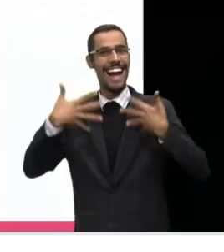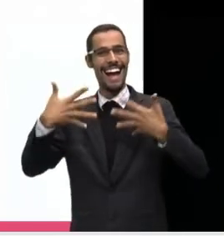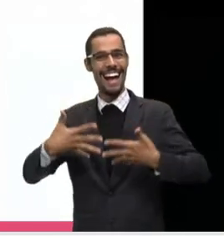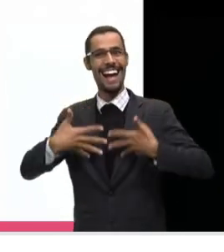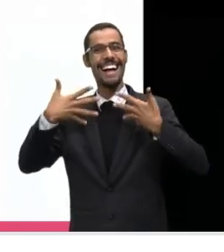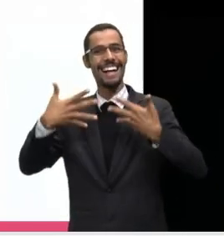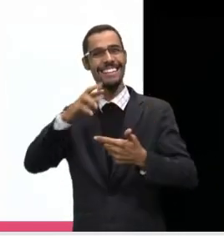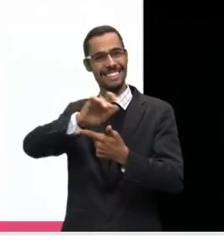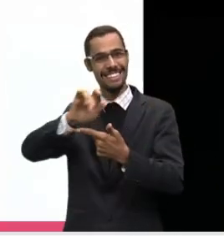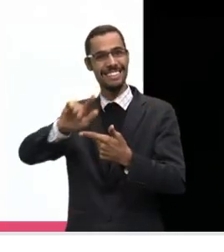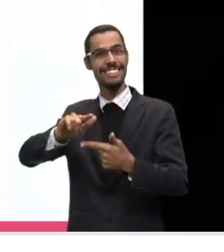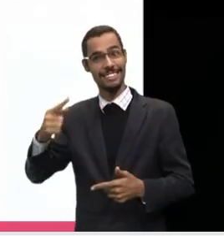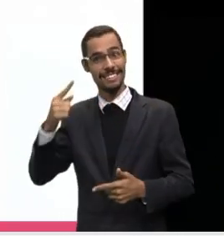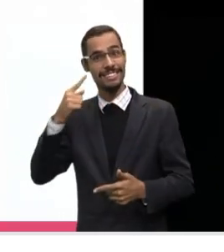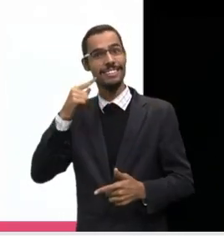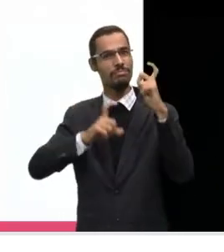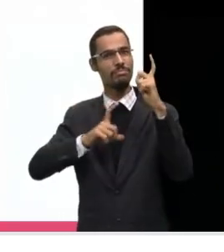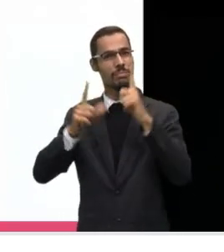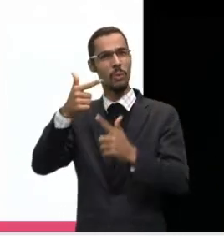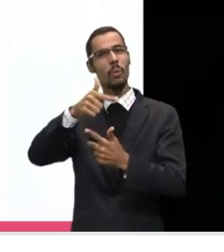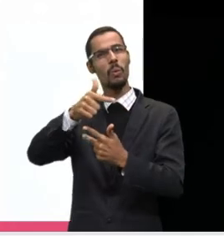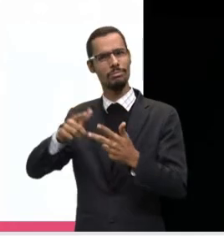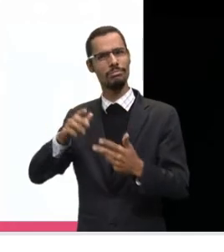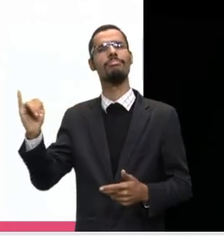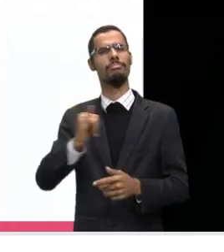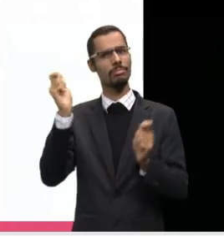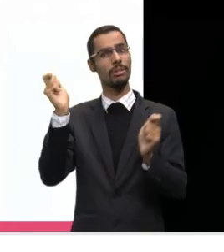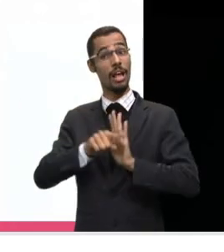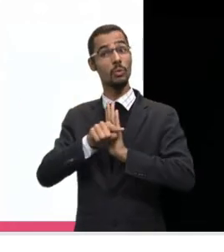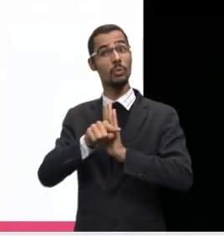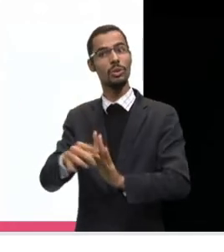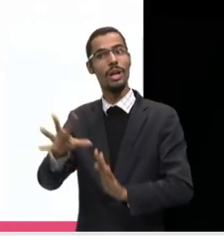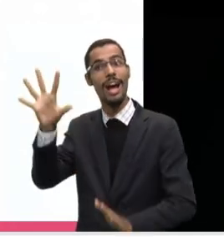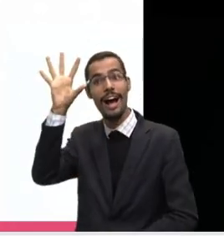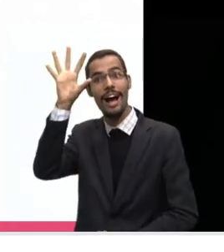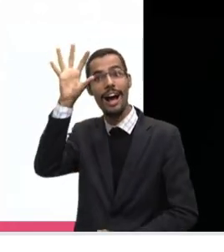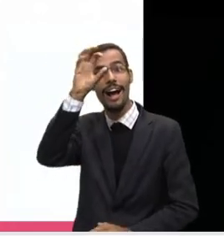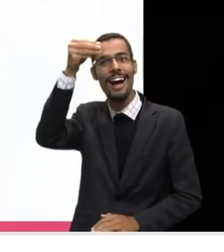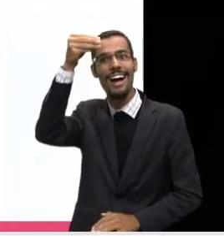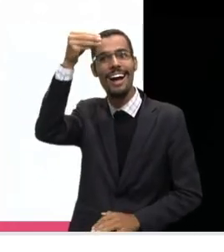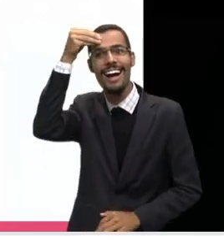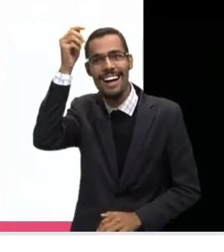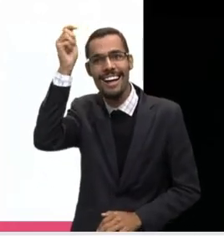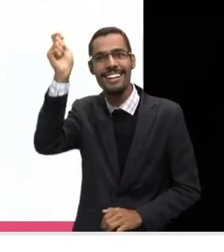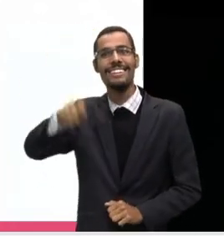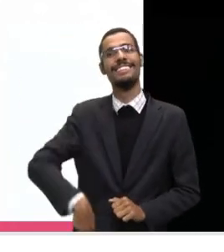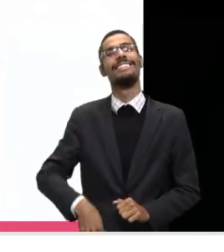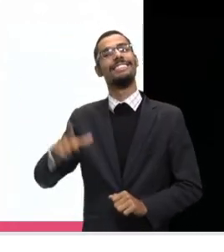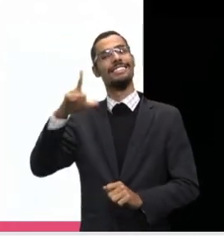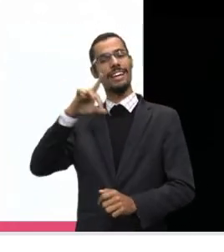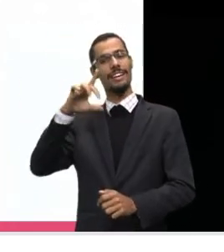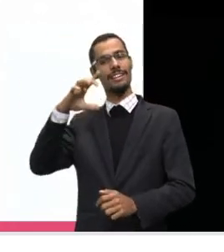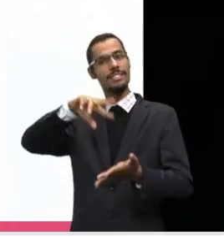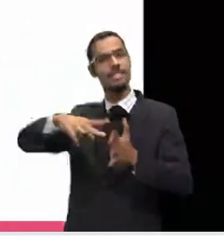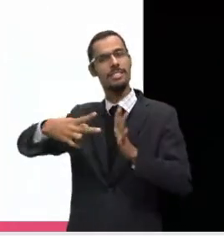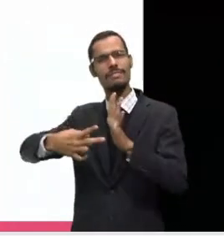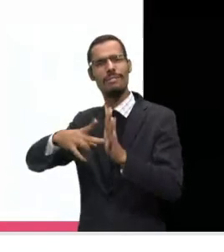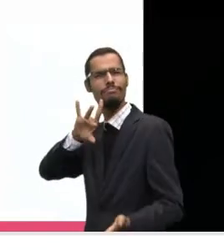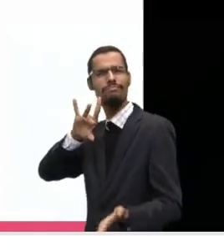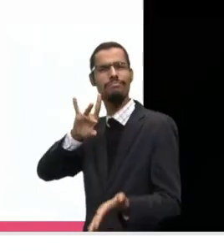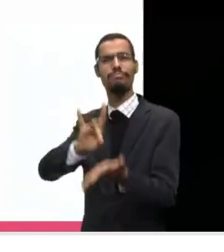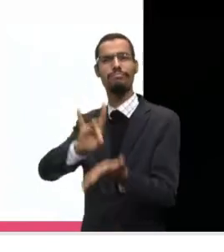alegria e outras expressões faciais, elas ajudam a representar ou dar o exato sentido